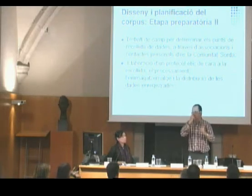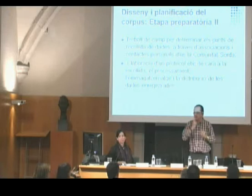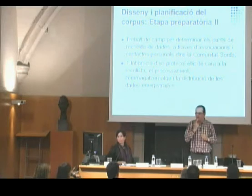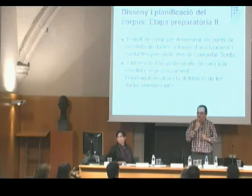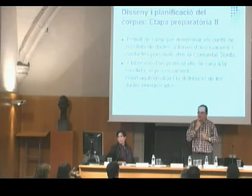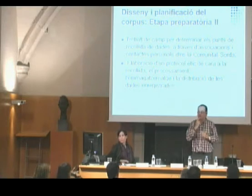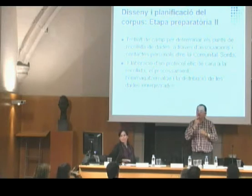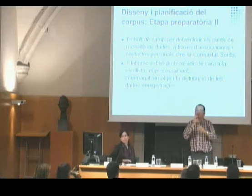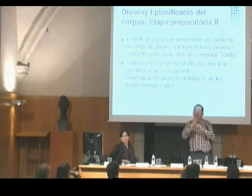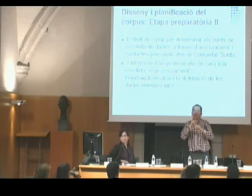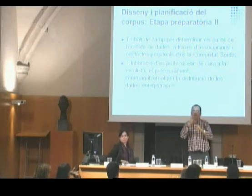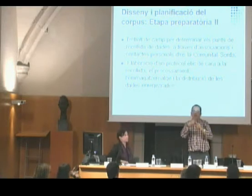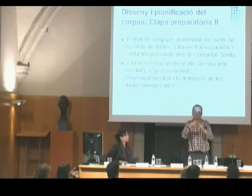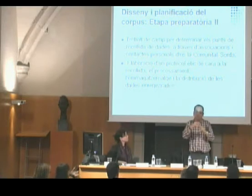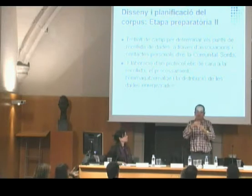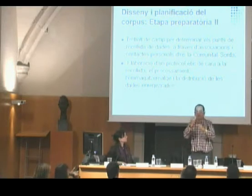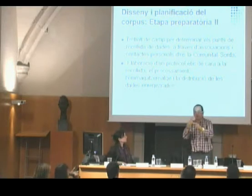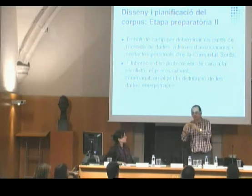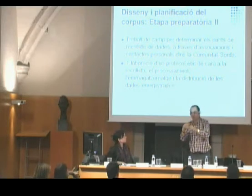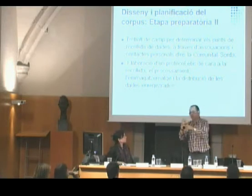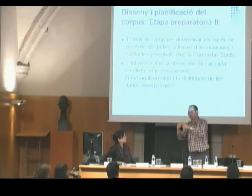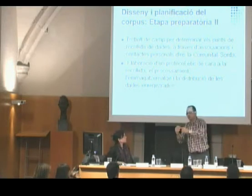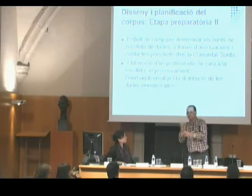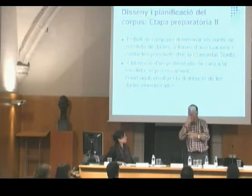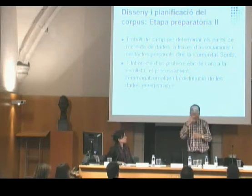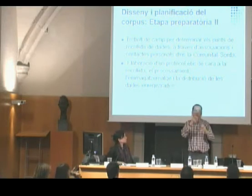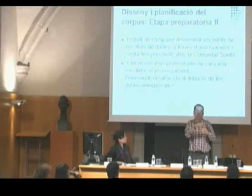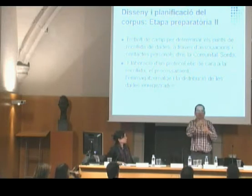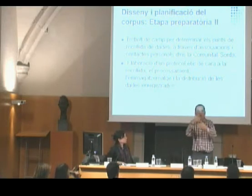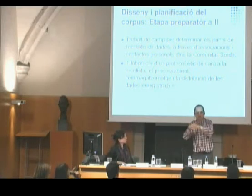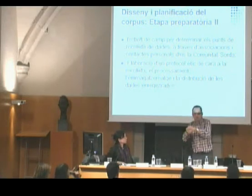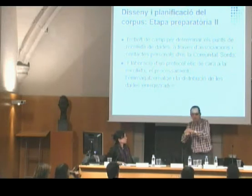També elaborarem un protocol d'ètica